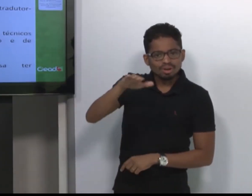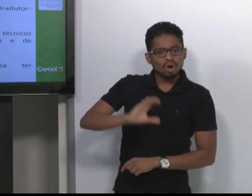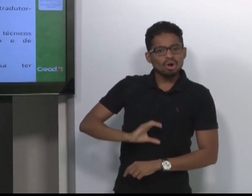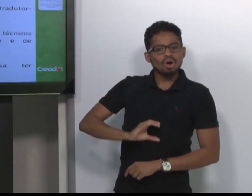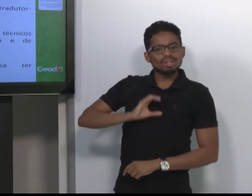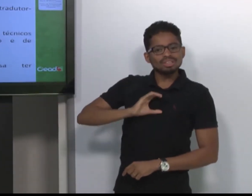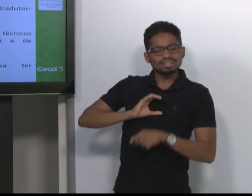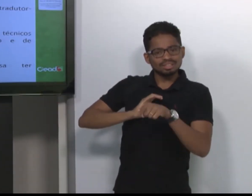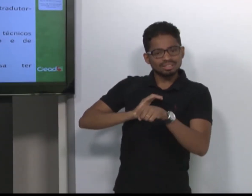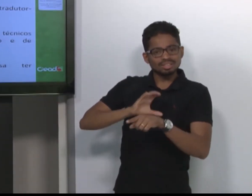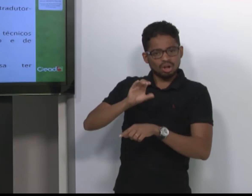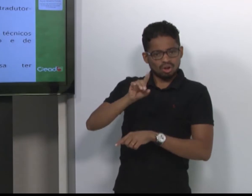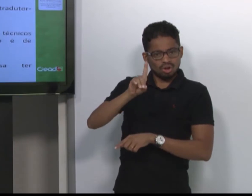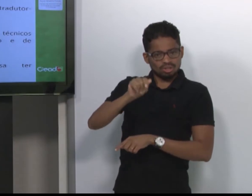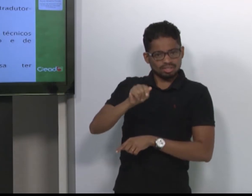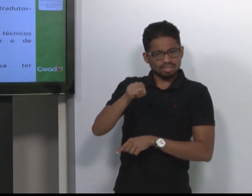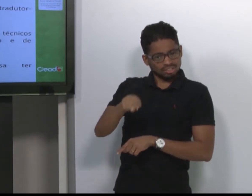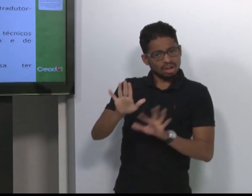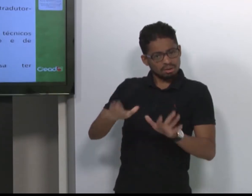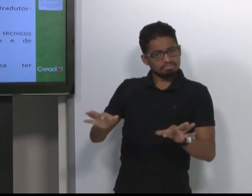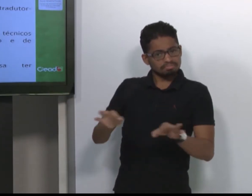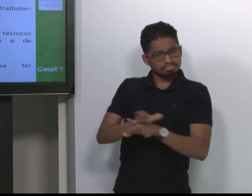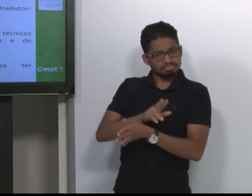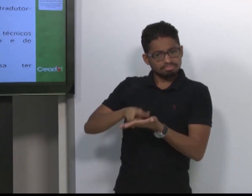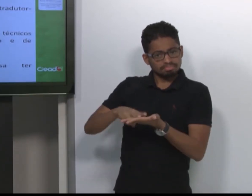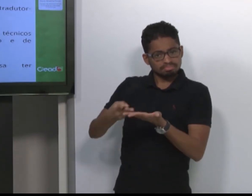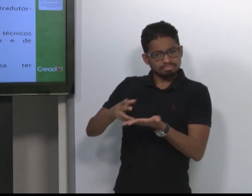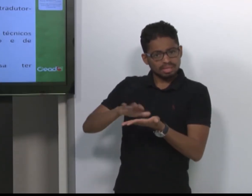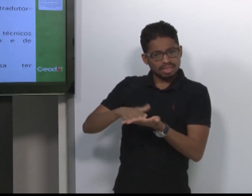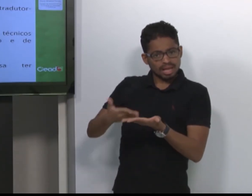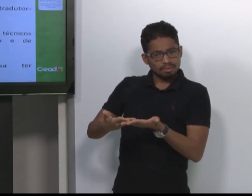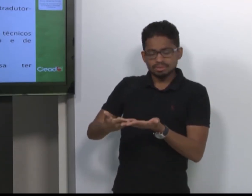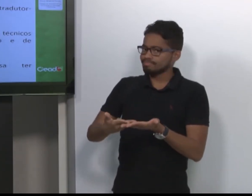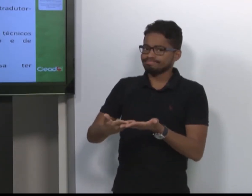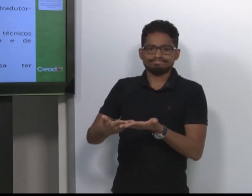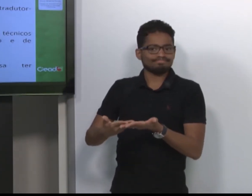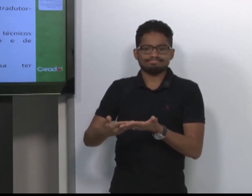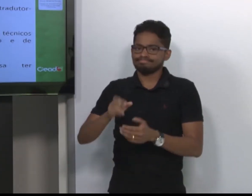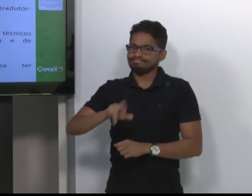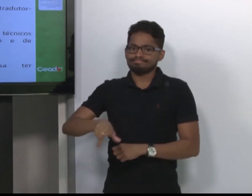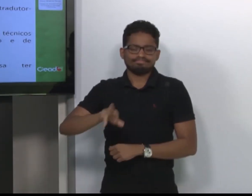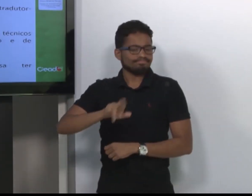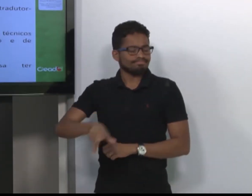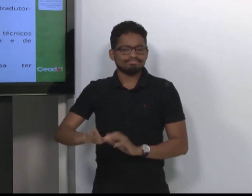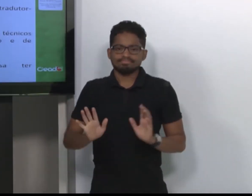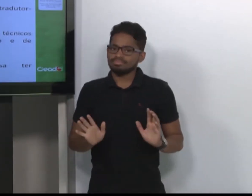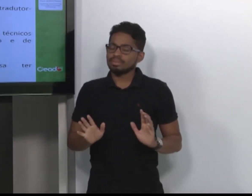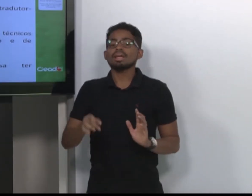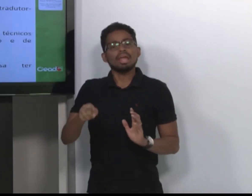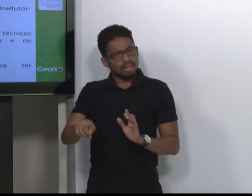Ocorre também, por exemplo, quando os pais são surdos, o filho é coda,